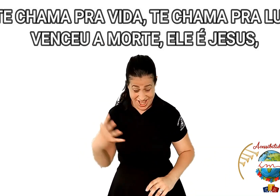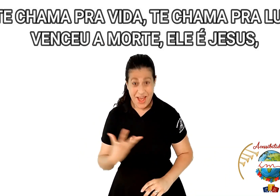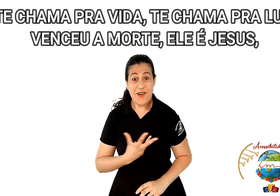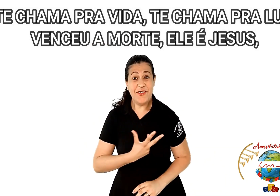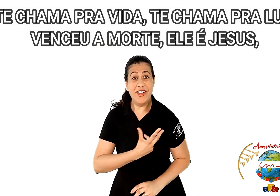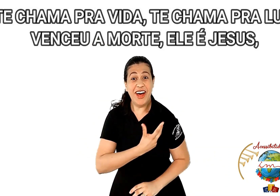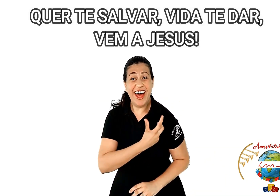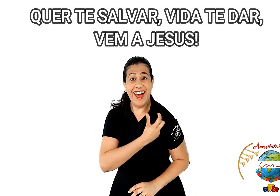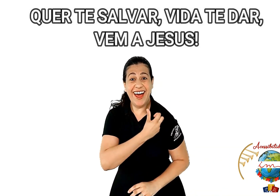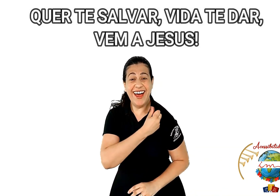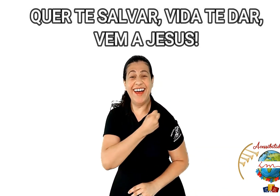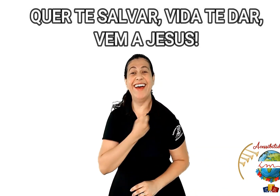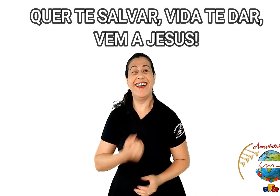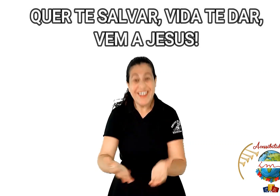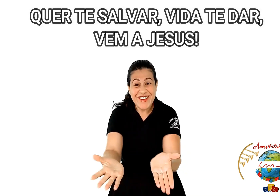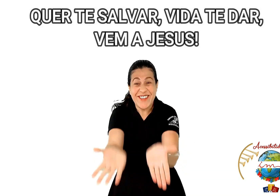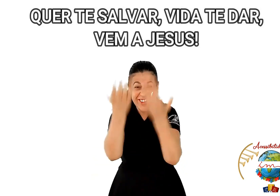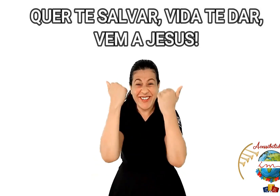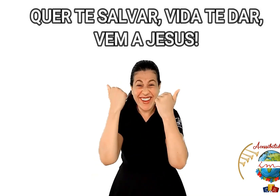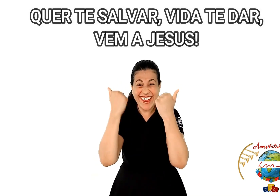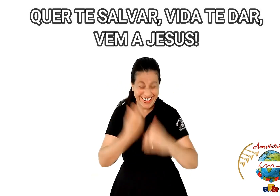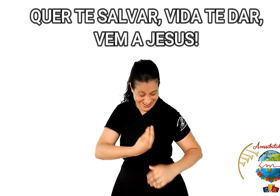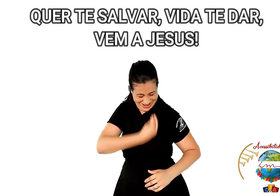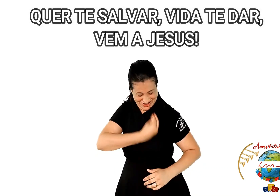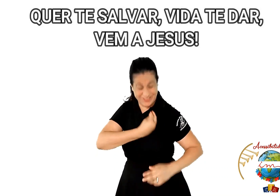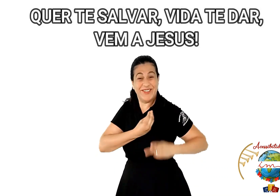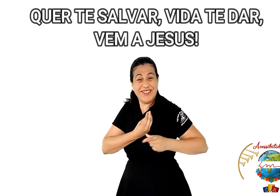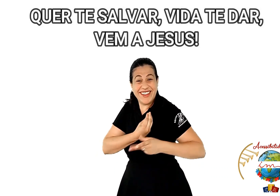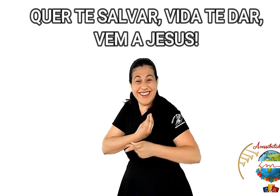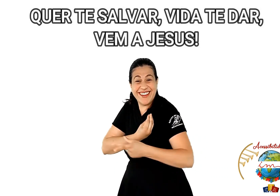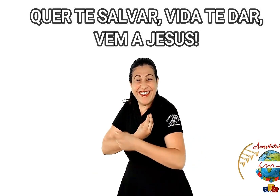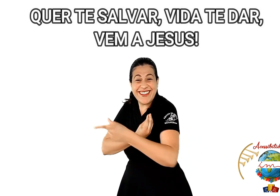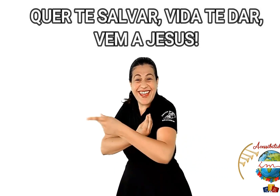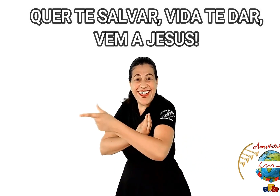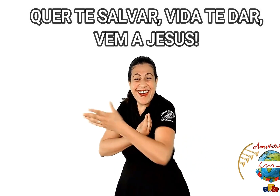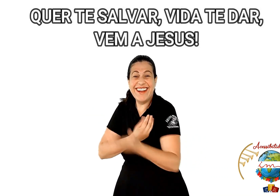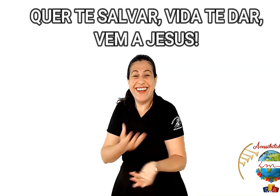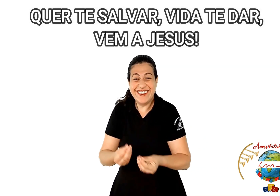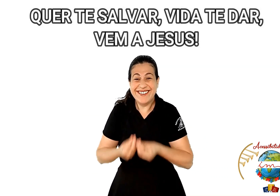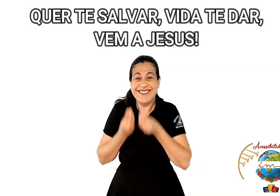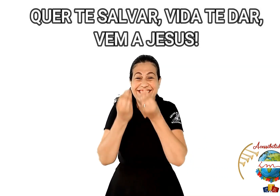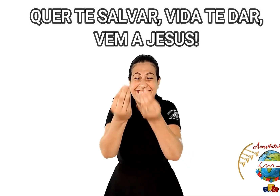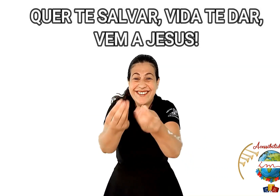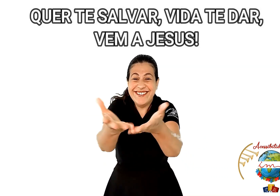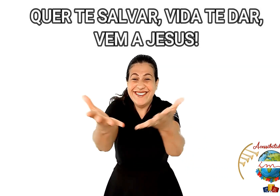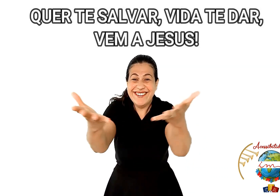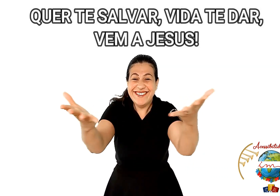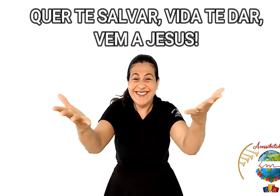Jesus, quer te salvar. Te dar.